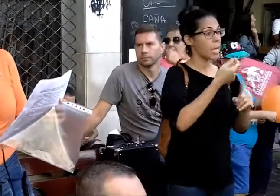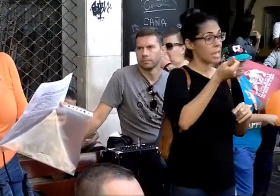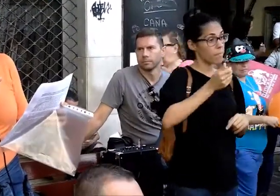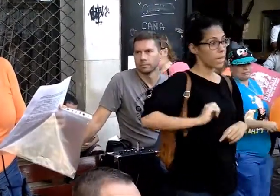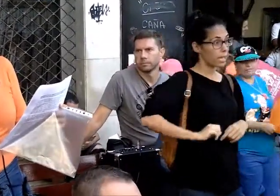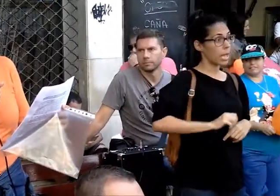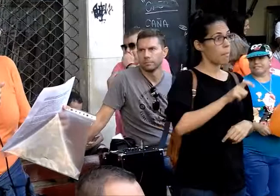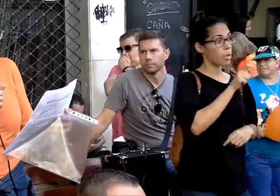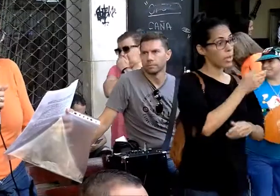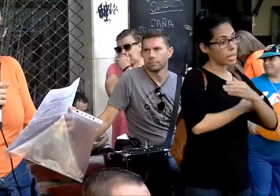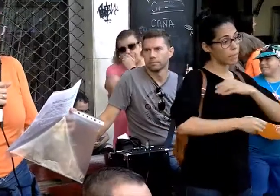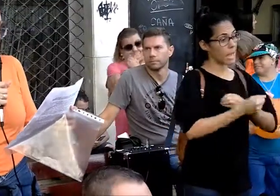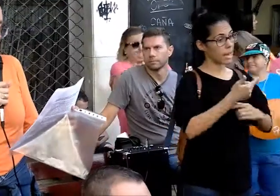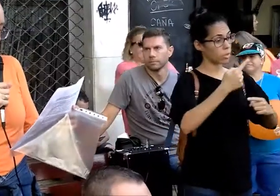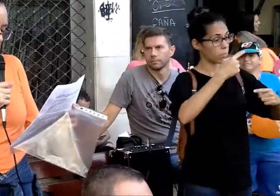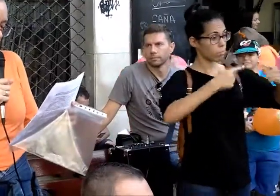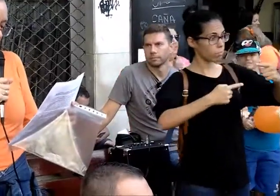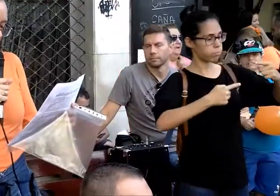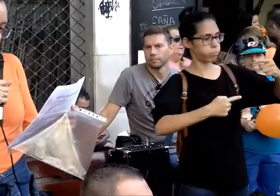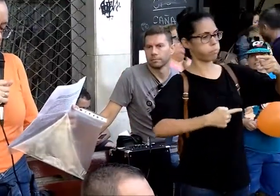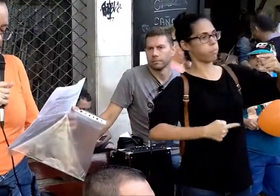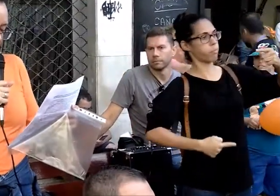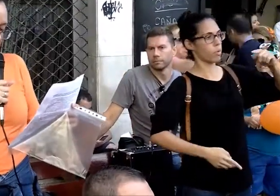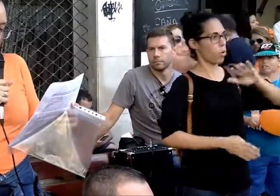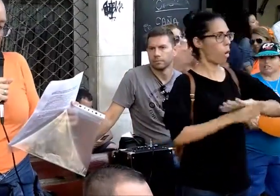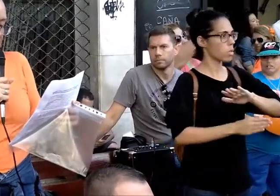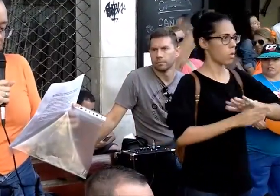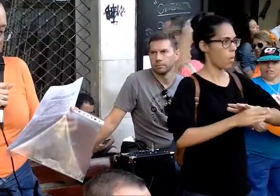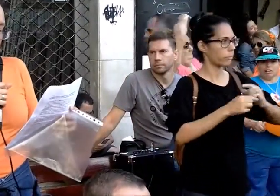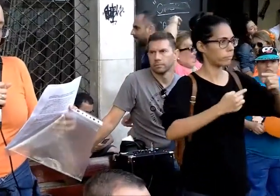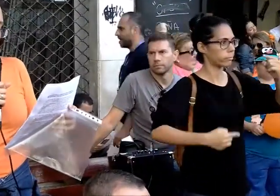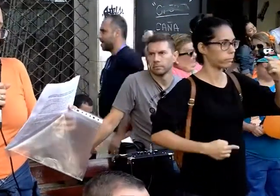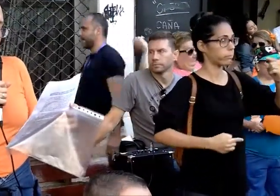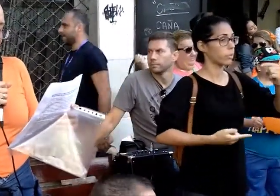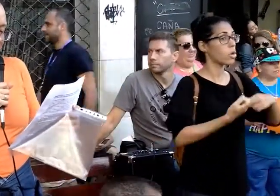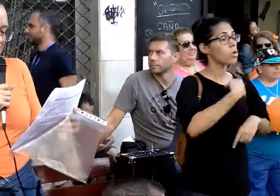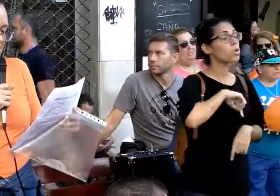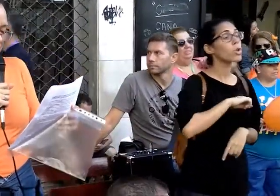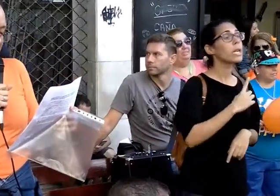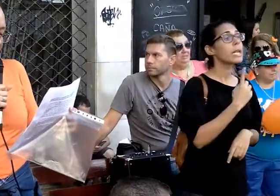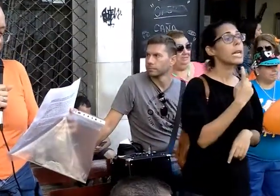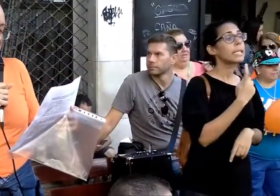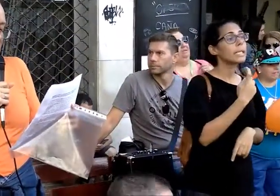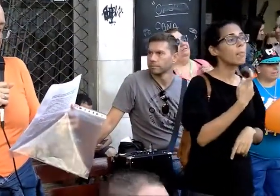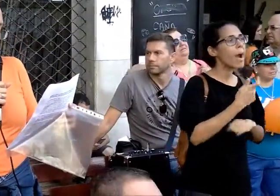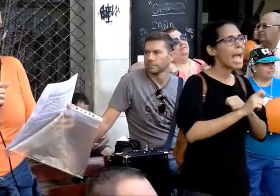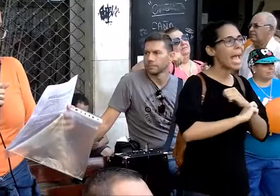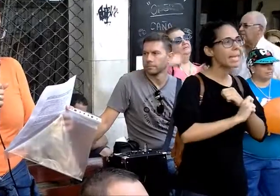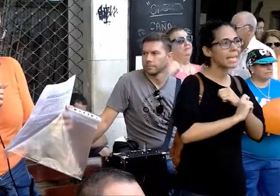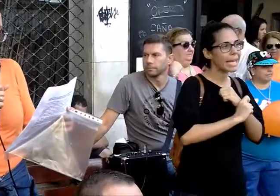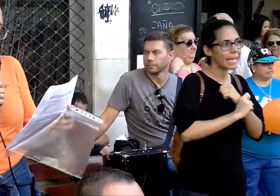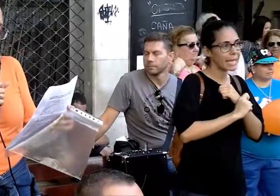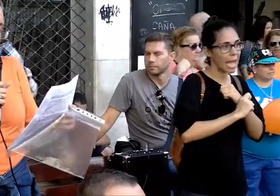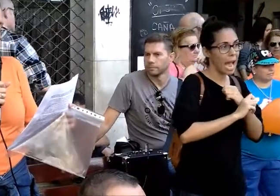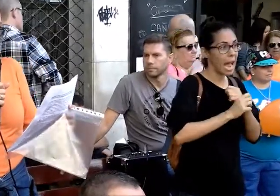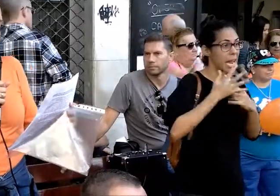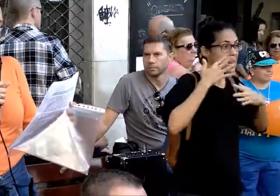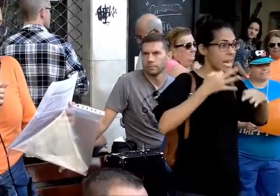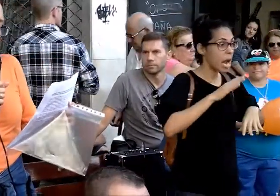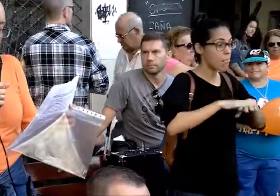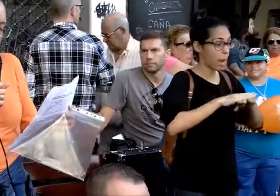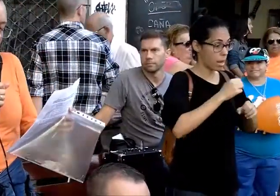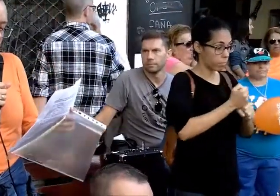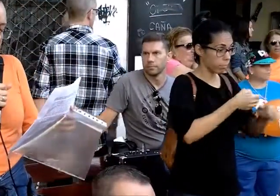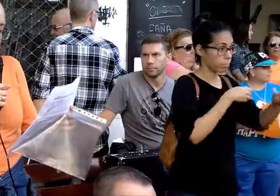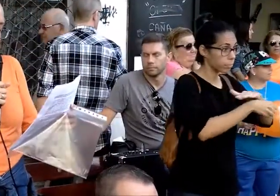personas sin discapacidad sigue aumentando. Necesitamos verdaderas estrategias de inclusión laboral y